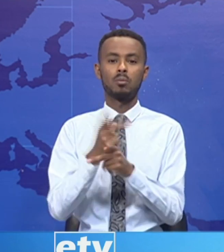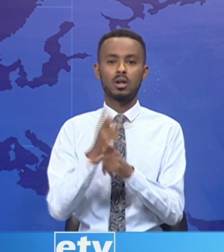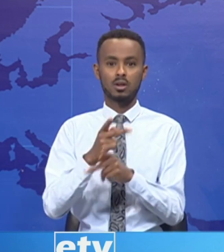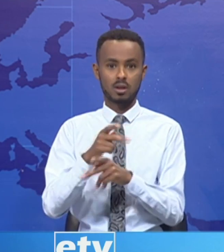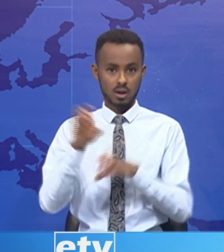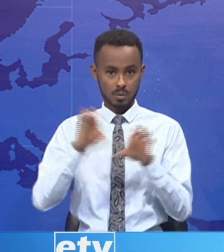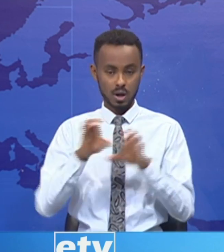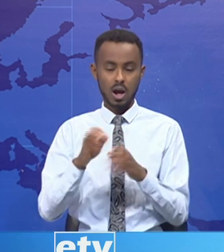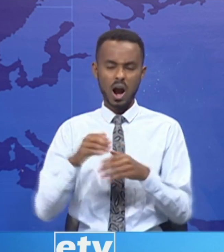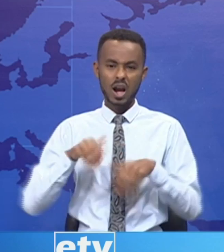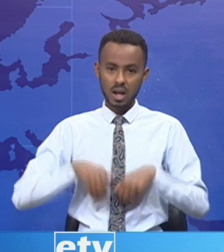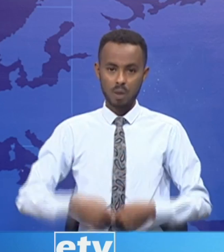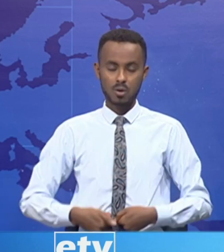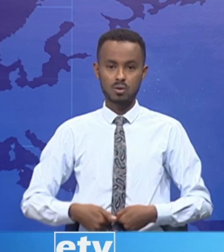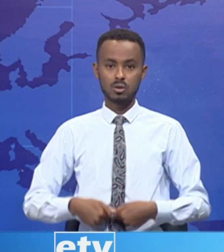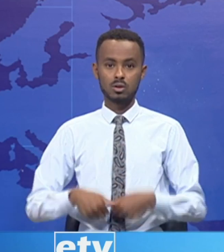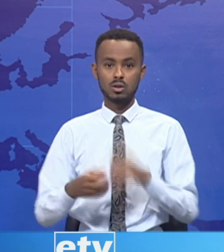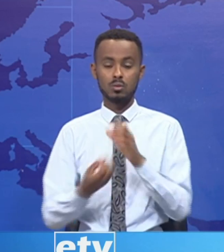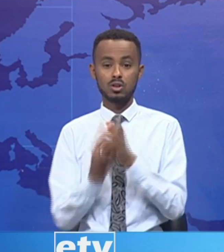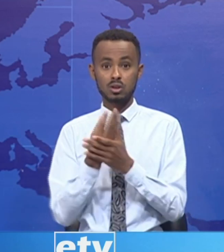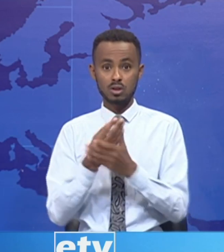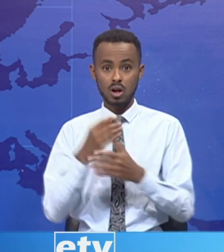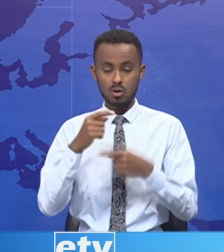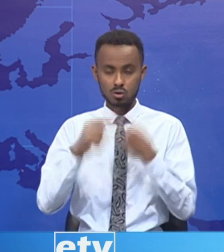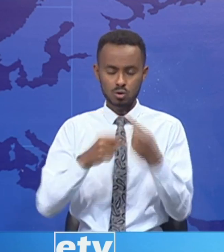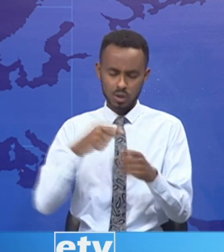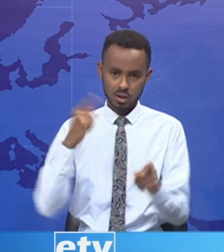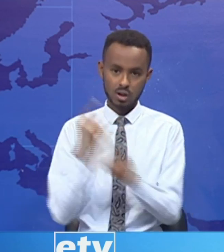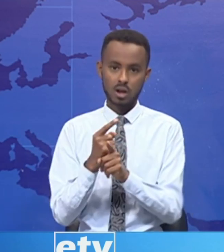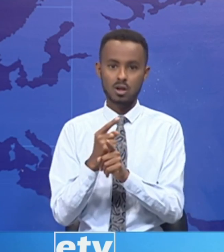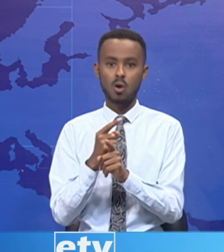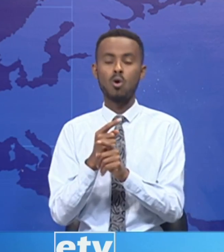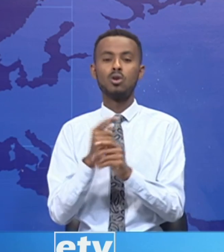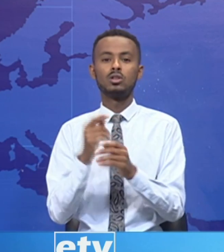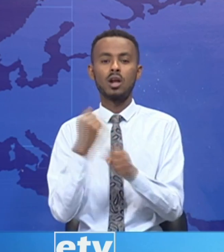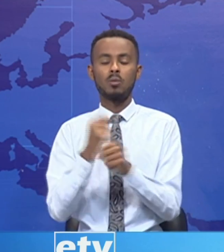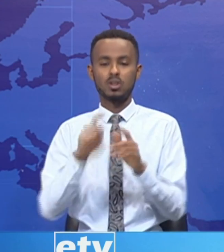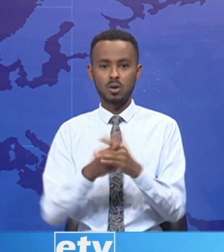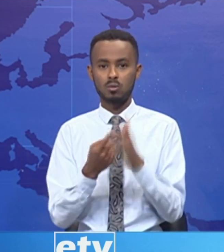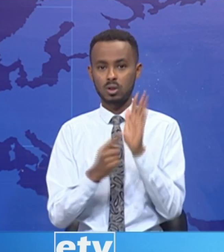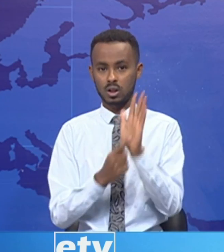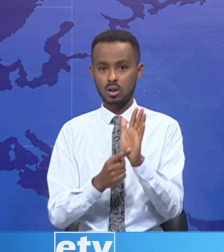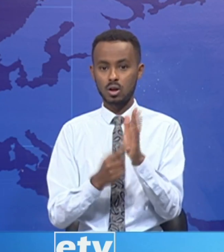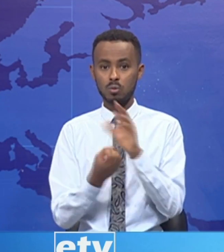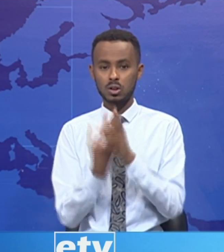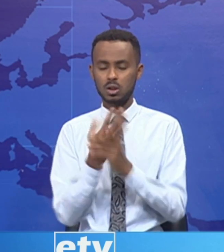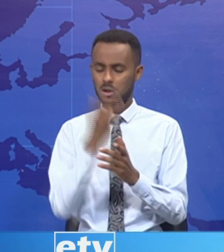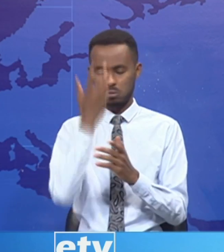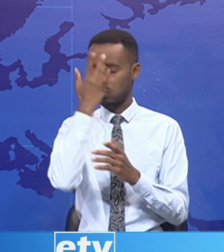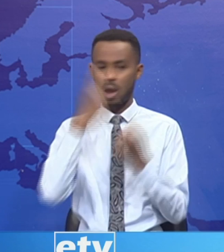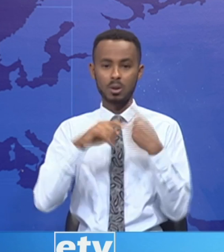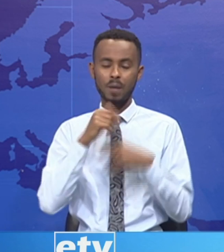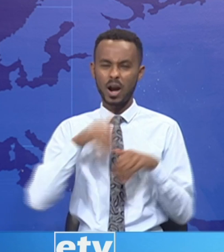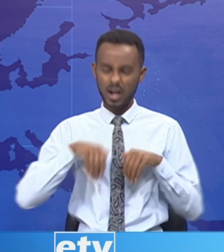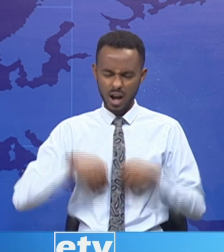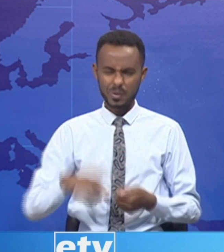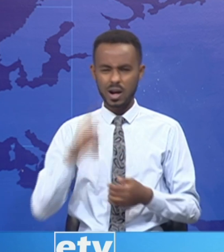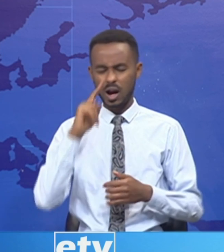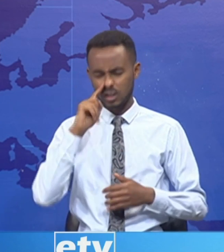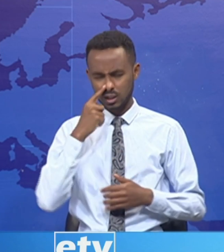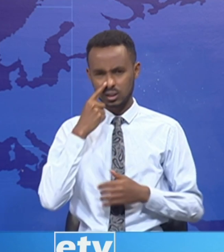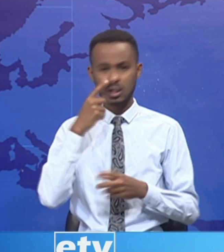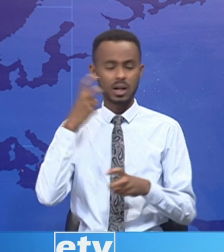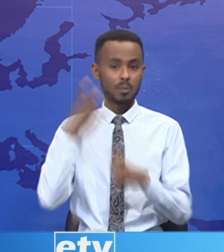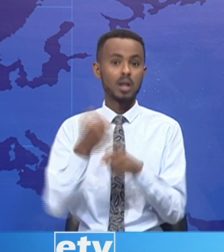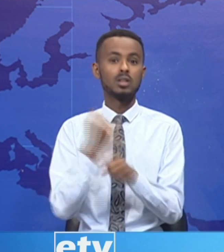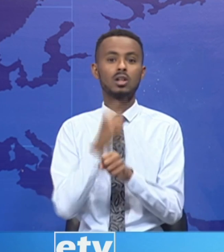ይጠበቅብናል። አድካሚውን የብልጽግና ጉዞ በትክክለኛው ትራክ የጀመርን መሆኑን ያሳያል። ብልጽግና እንዲህ በዋዛ አይመጣም። አድካሚ አሰልቺ አታካሽ ስራ